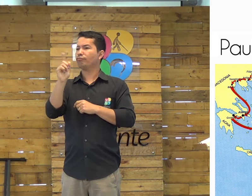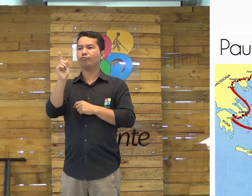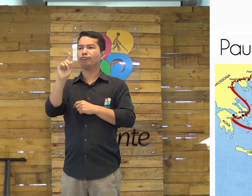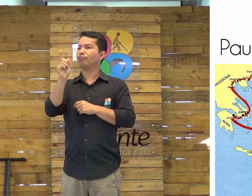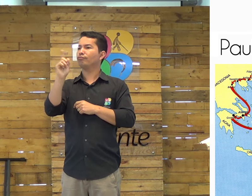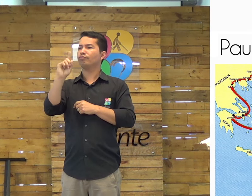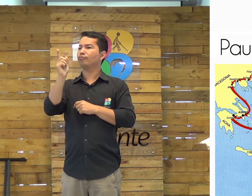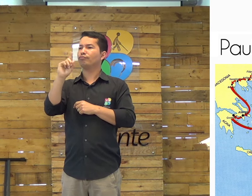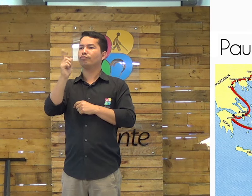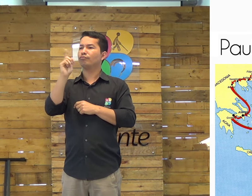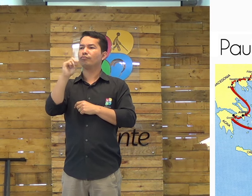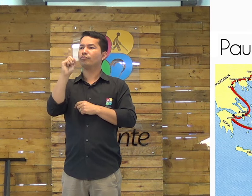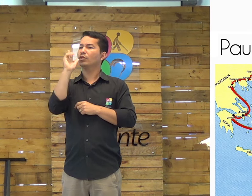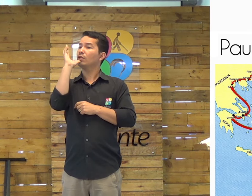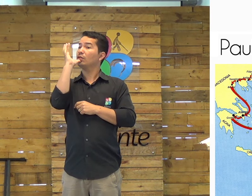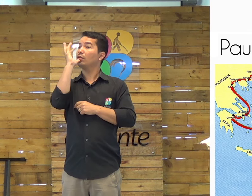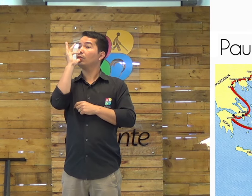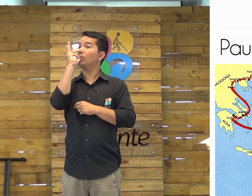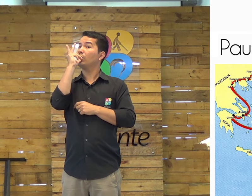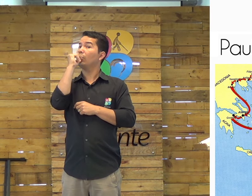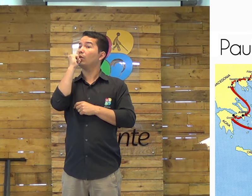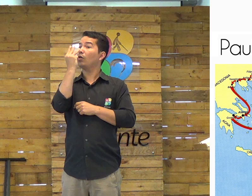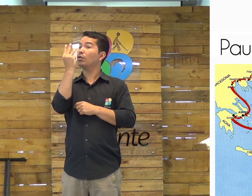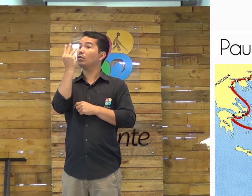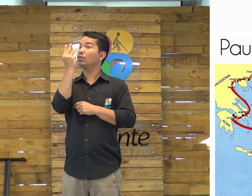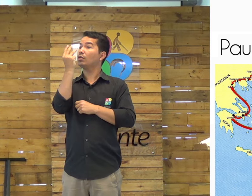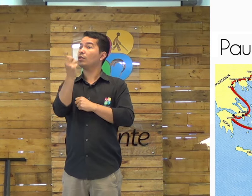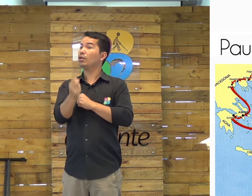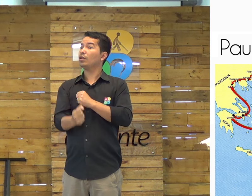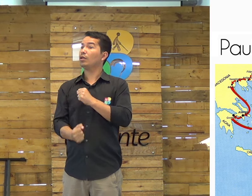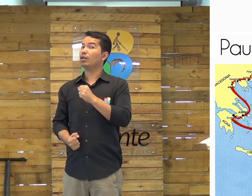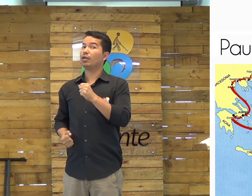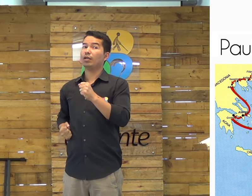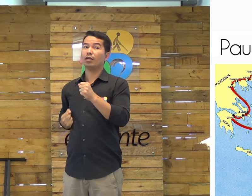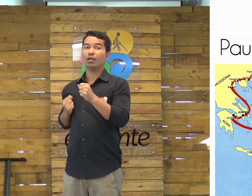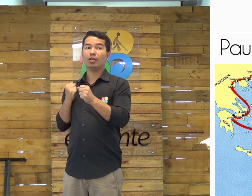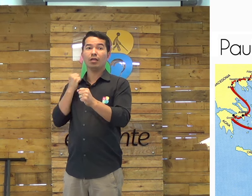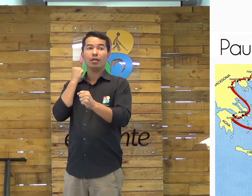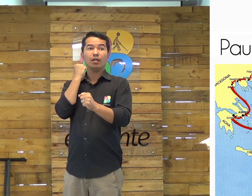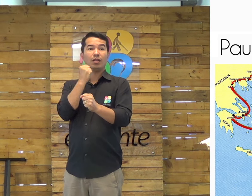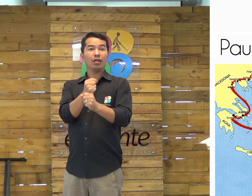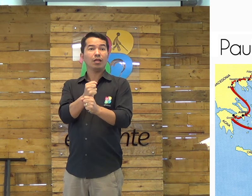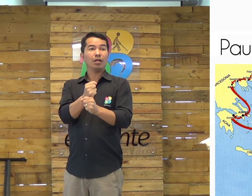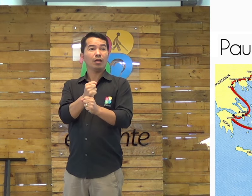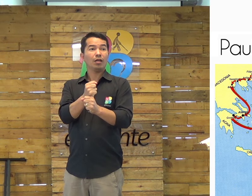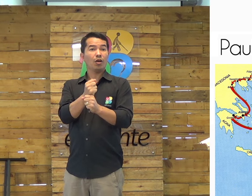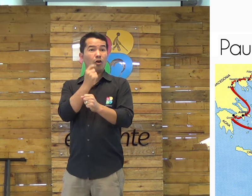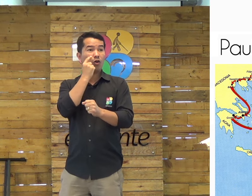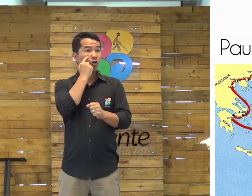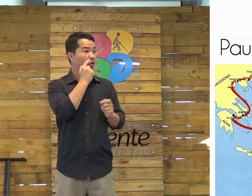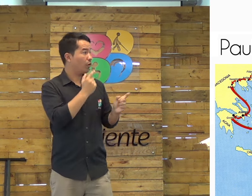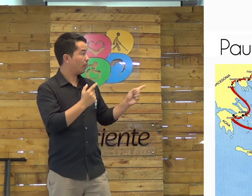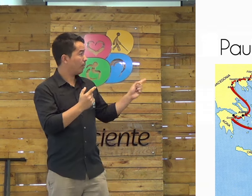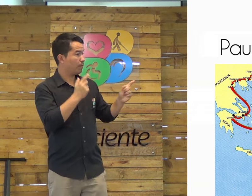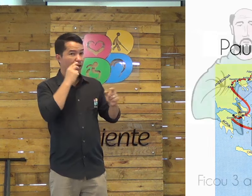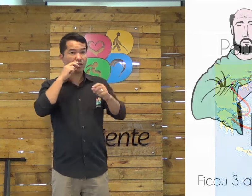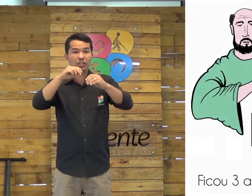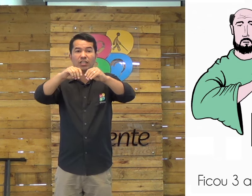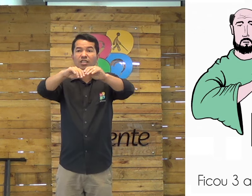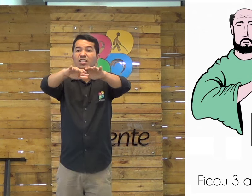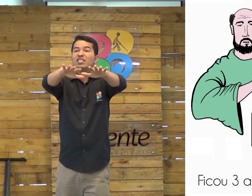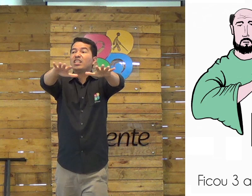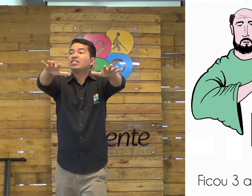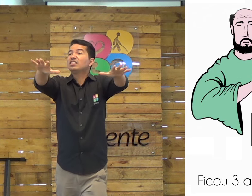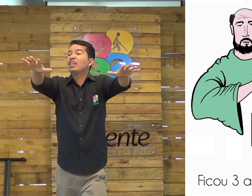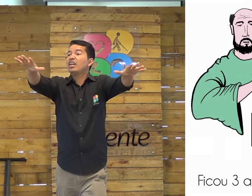enxergar. Mas, tá, voltou a enxergar, começou a falar de Jesus? Não, ele levou 3 anos ainda para começar o que tinha